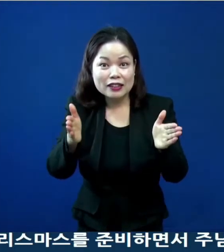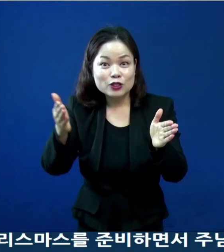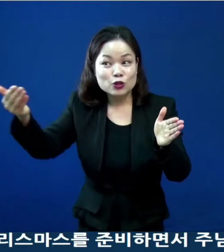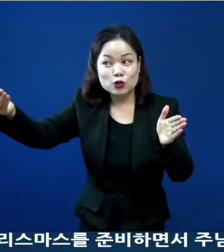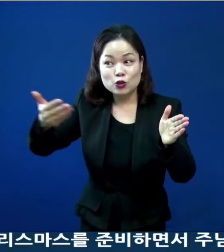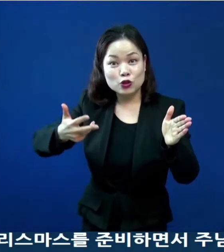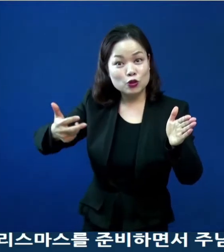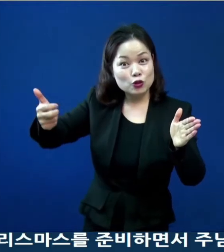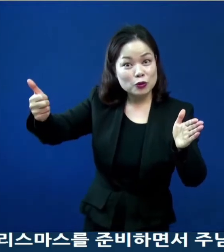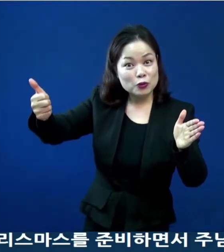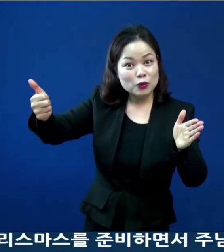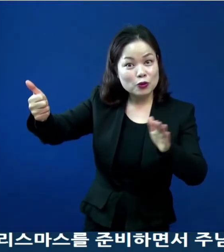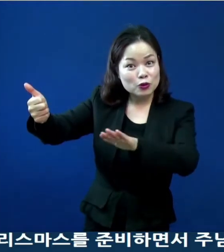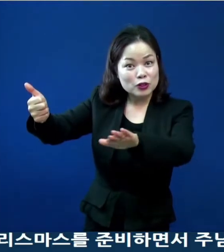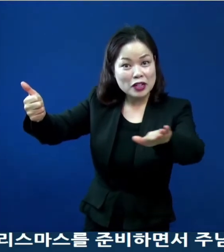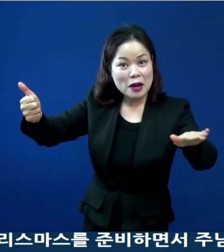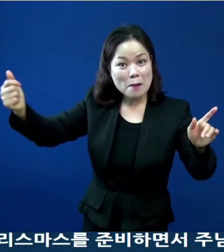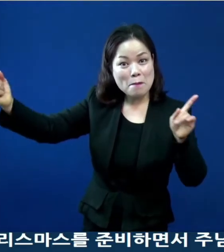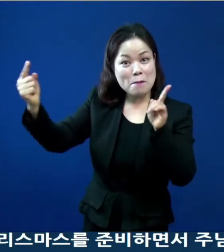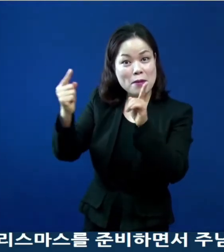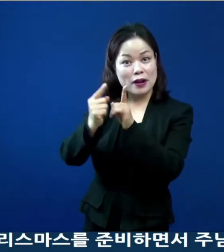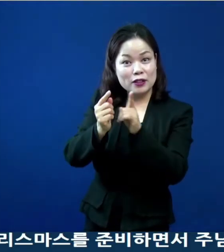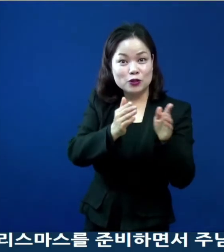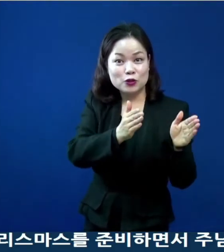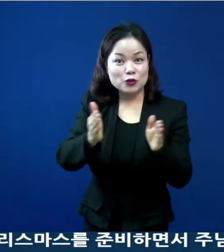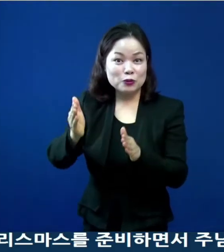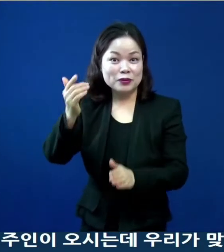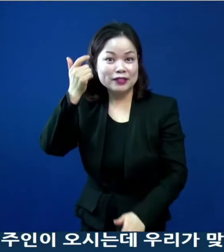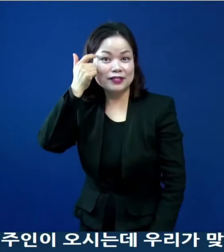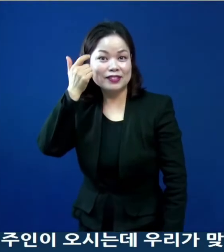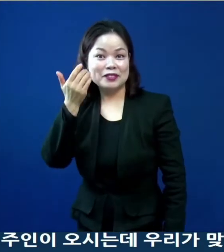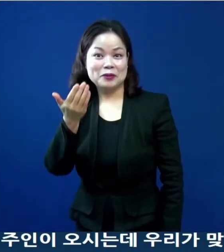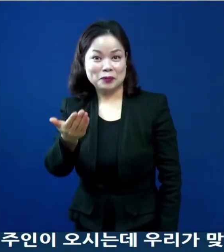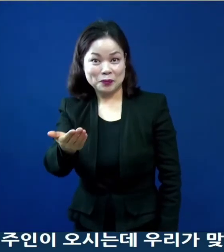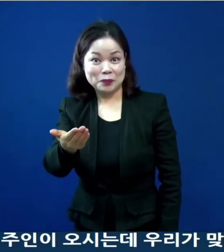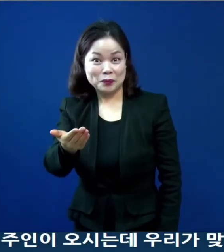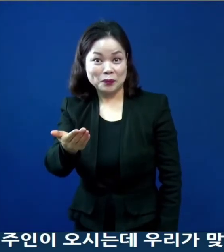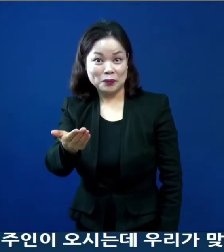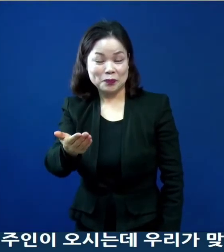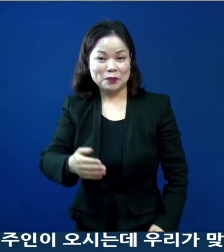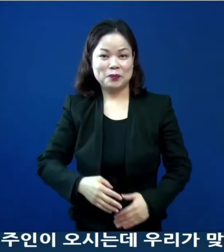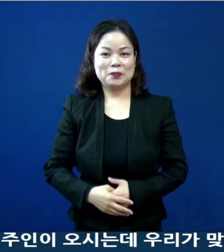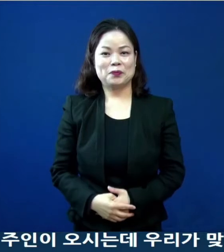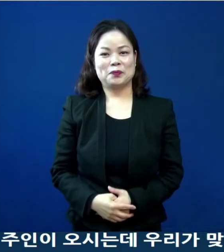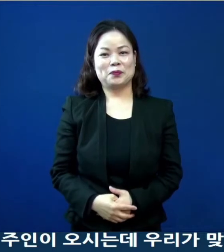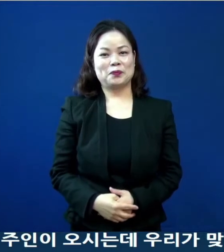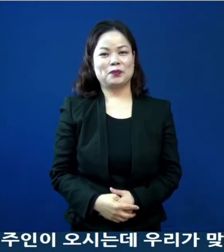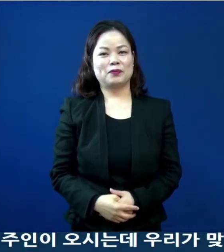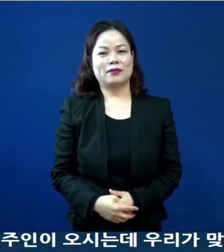주시는 주님으로 우리가 맞이할 준비가 되어 있느냐 하는 거죠.